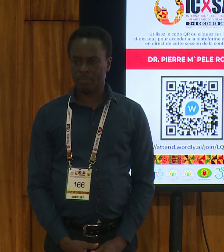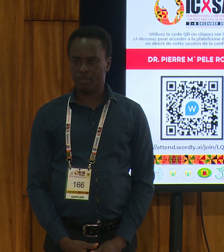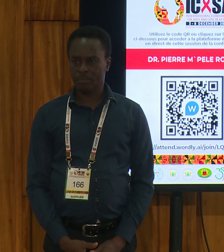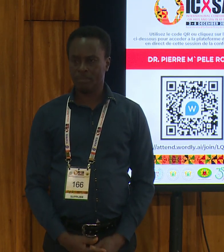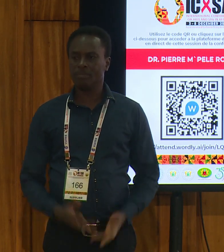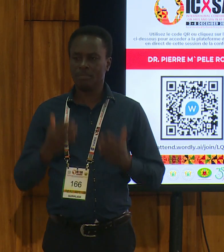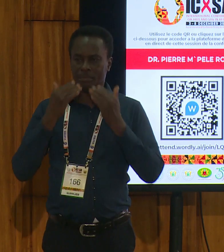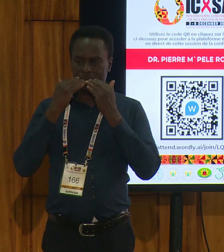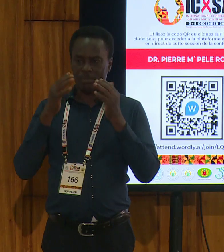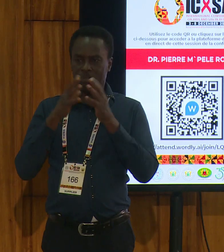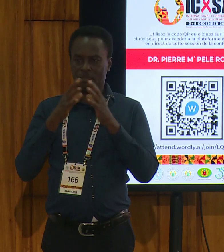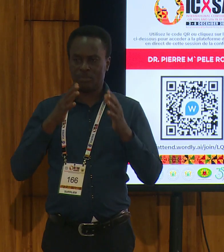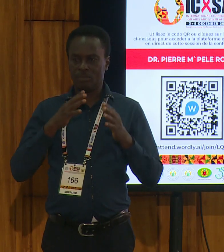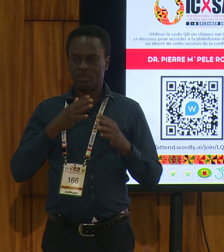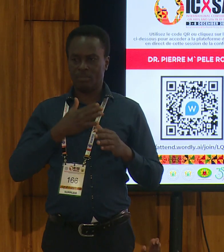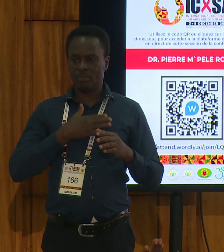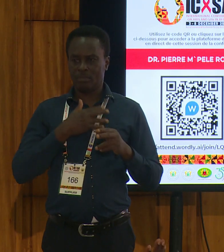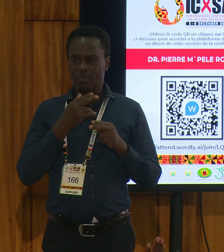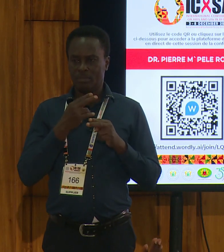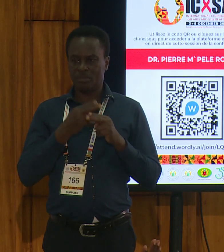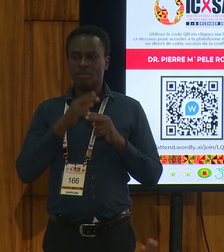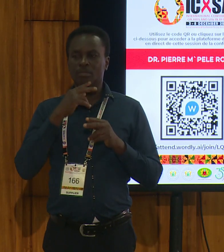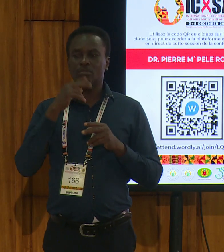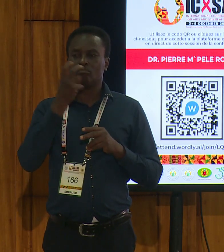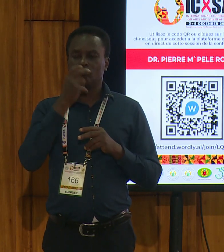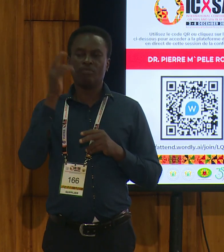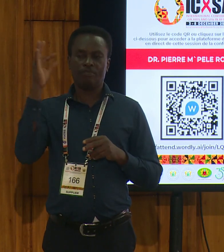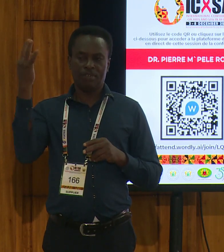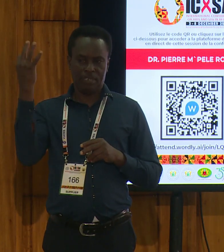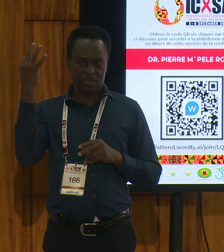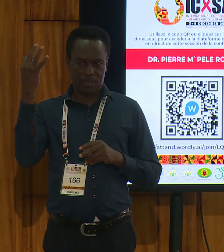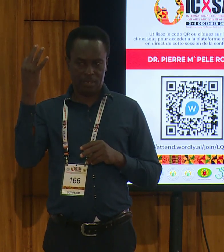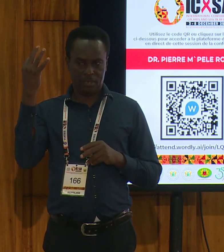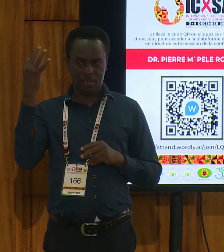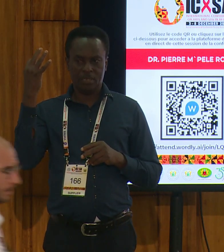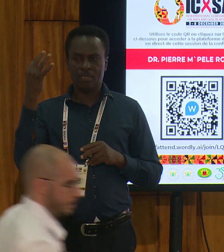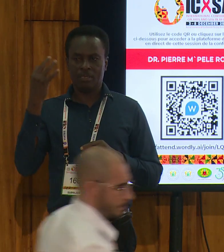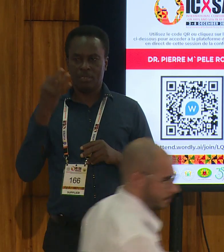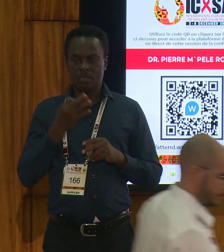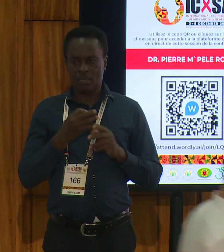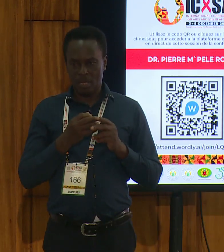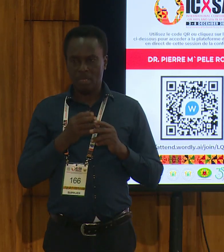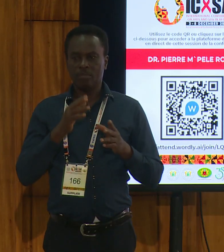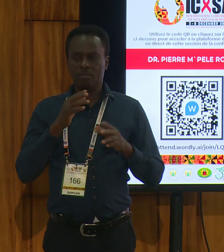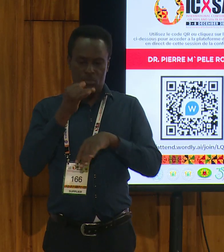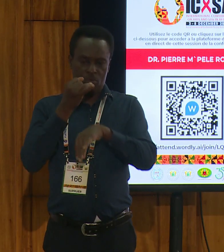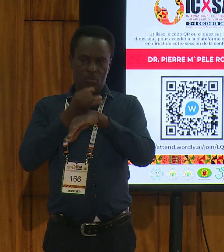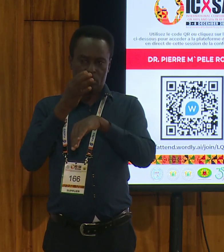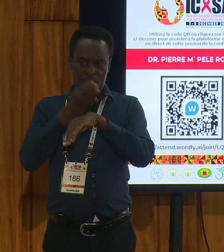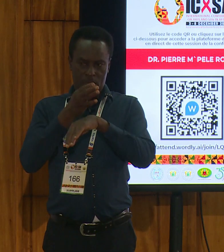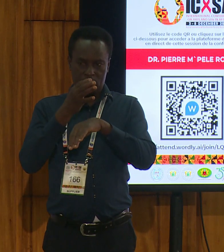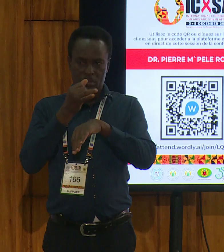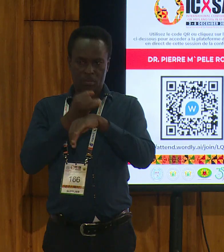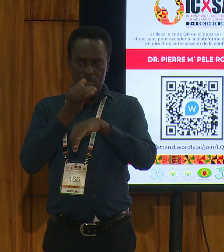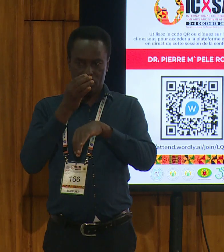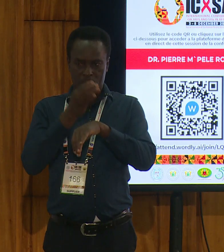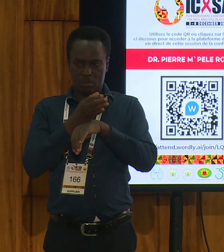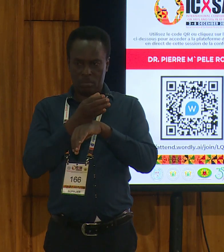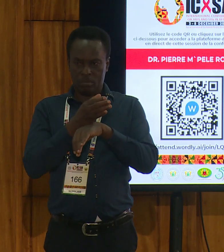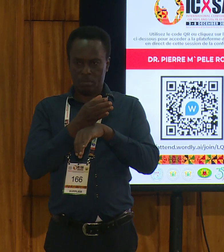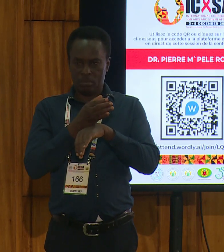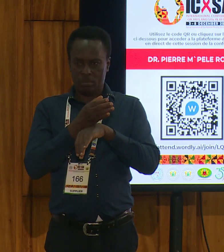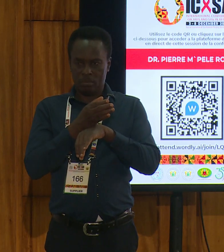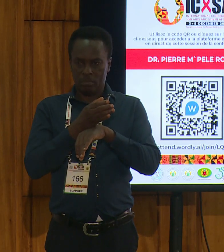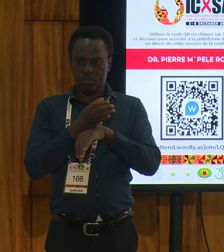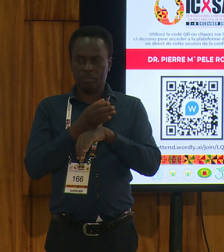Merci beaucoup. Je parle en français. Donc, je suis Kadi Dafé de la Côte d'Ivoire, du programme national de